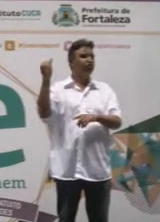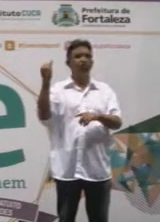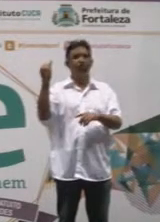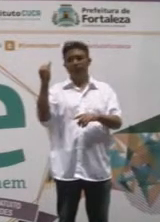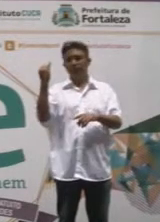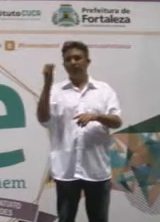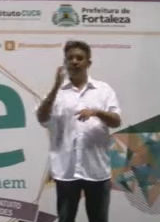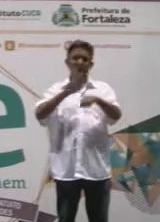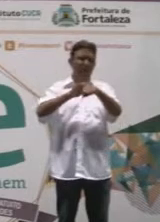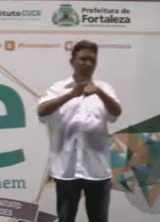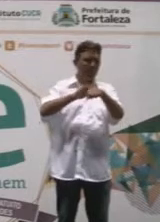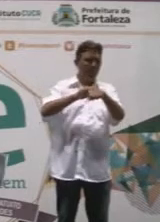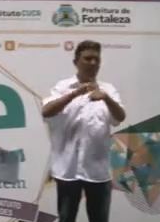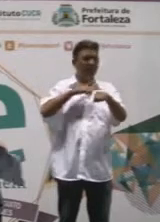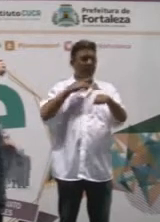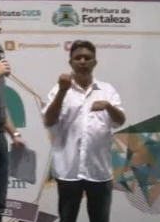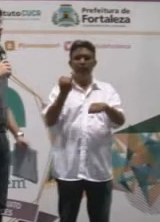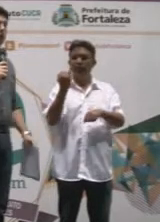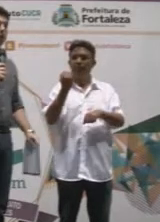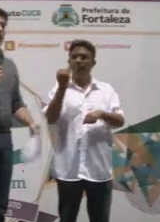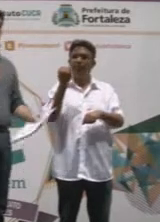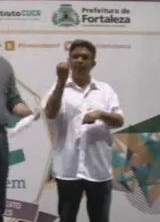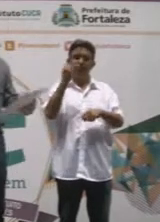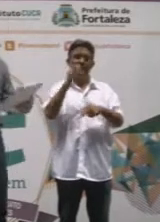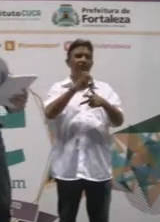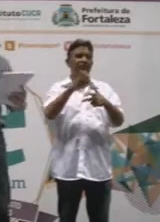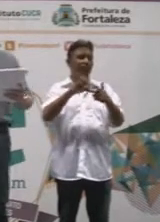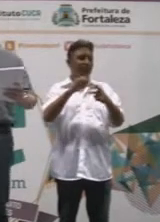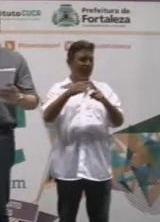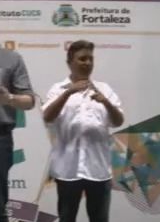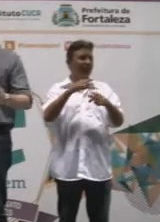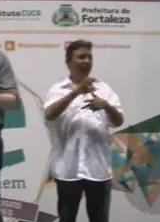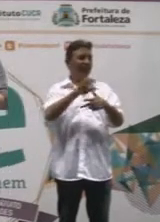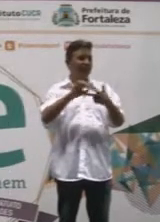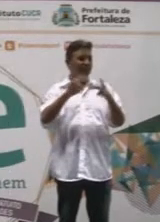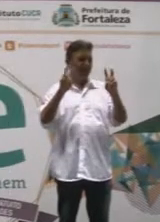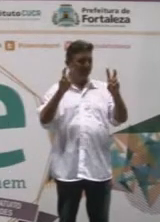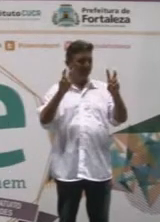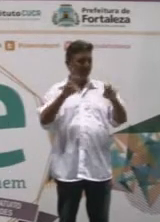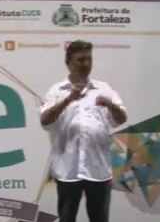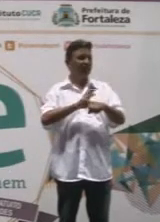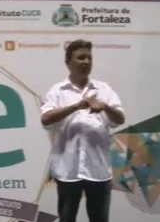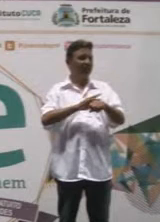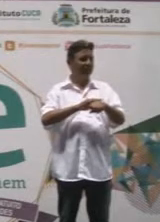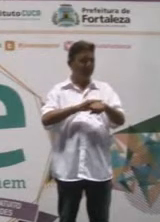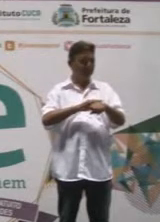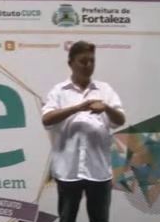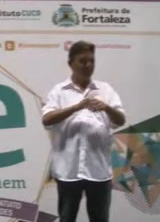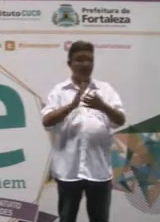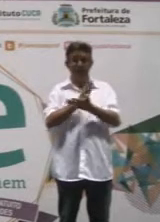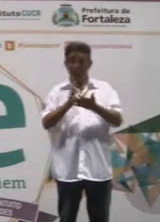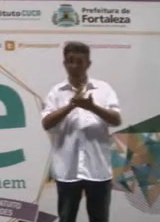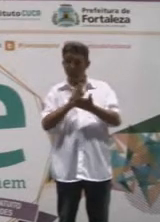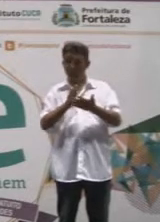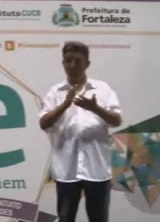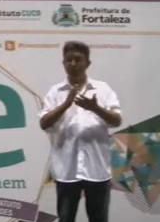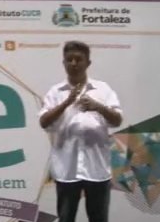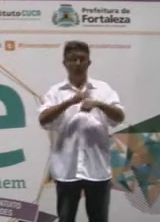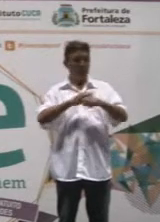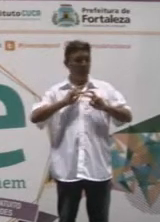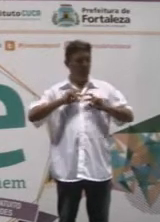Questão de doenças são muito importantes no nosso querido Enem. Moçada, muitas doenças humanas